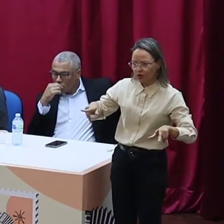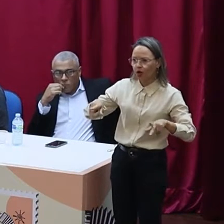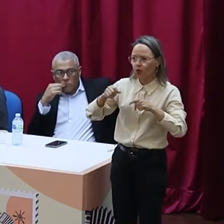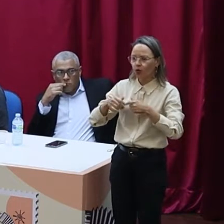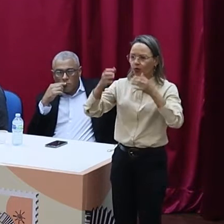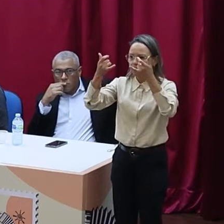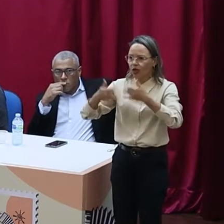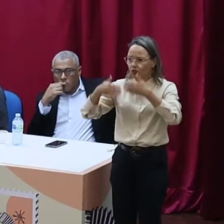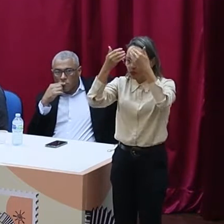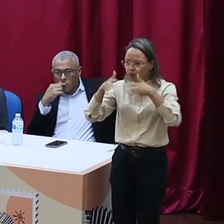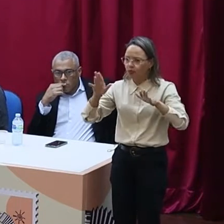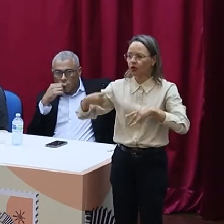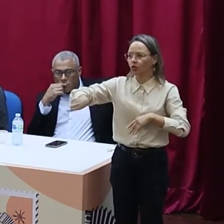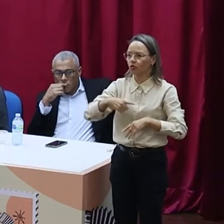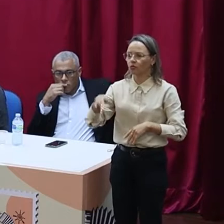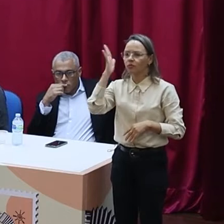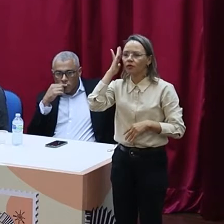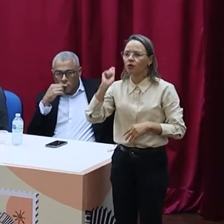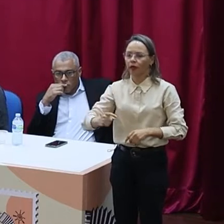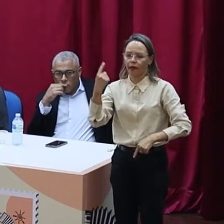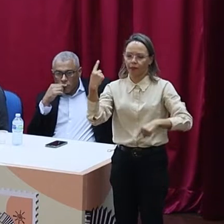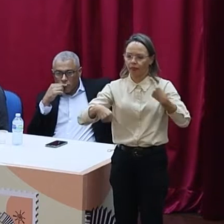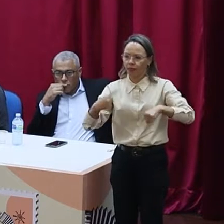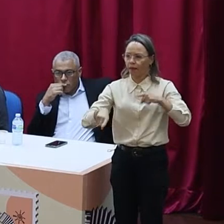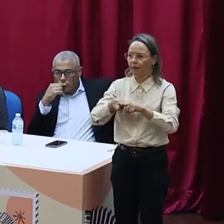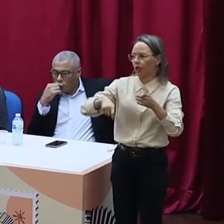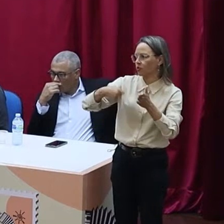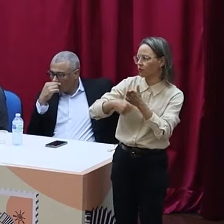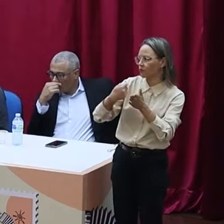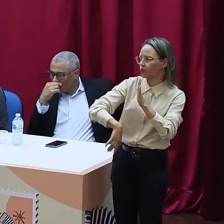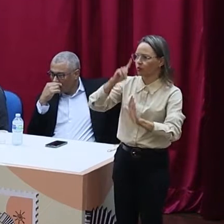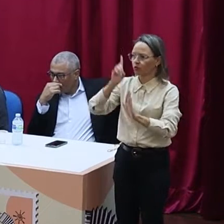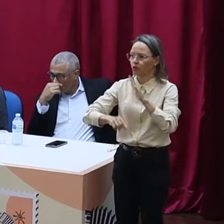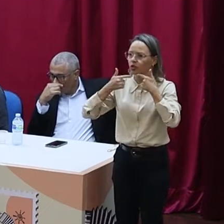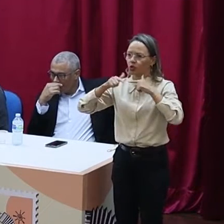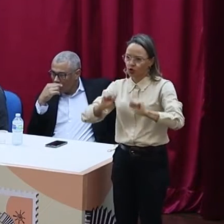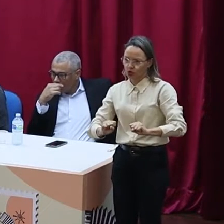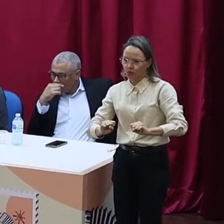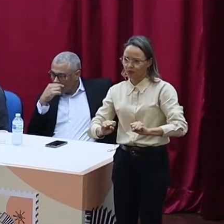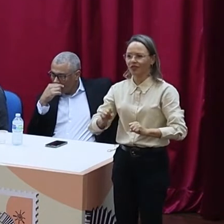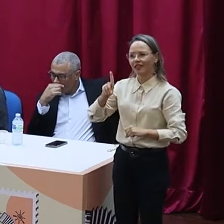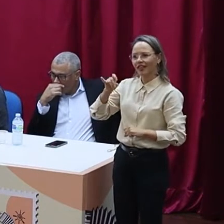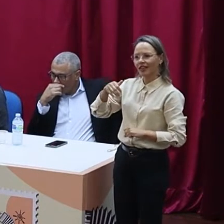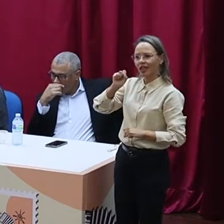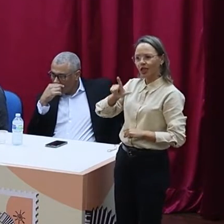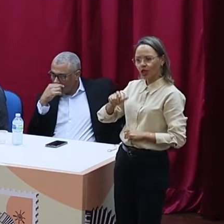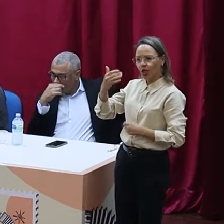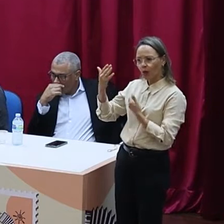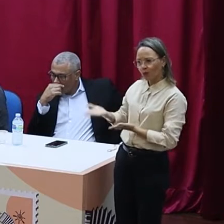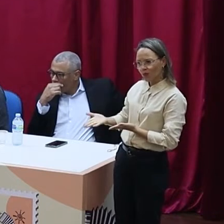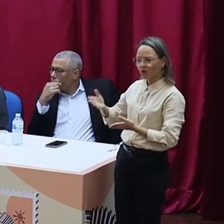os entrelaçamentos entre política, ativismo e direitos linguísticos. Daniel do Nascimento e